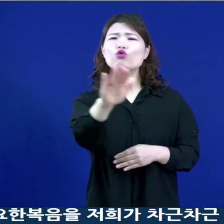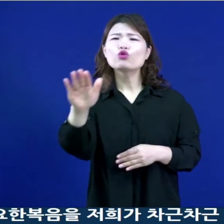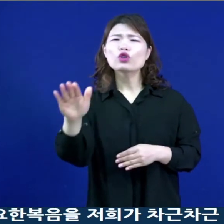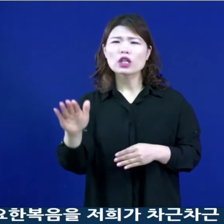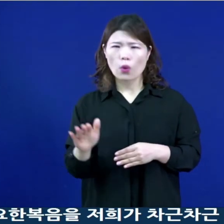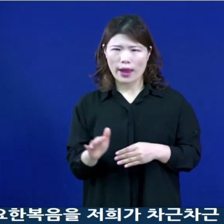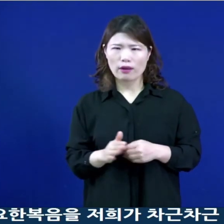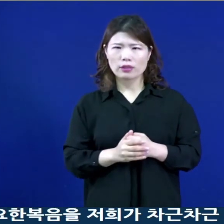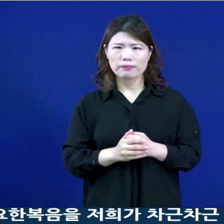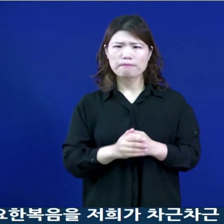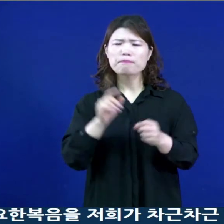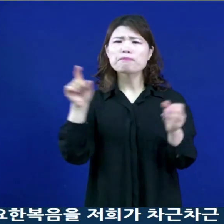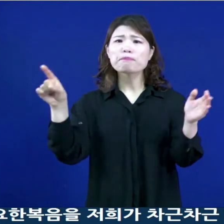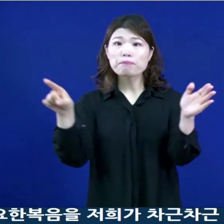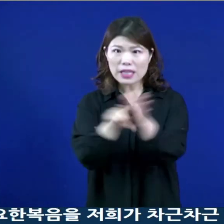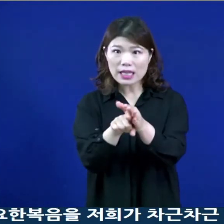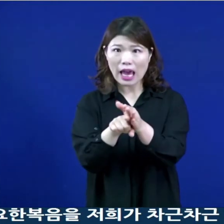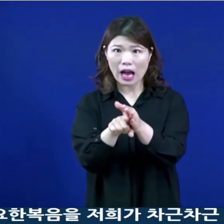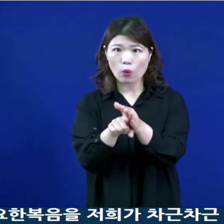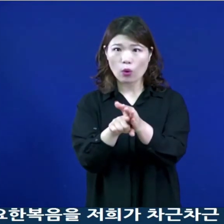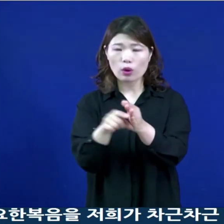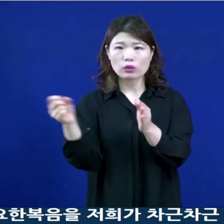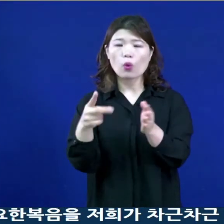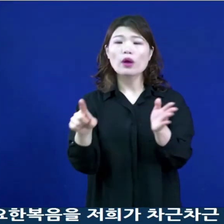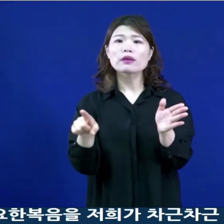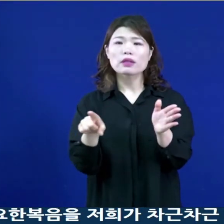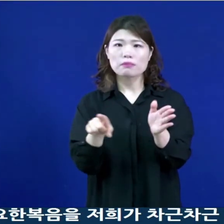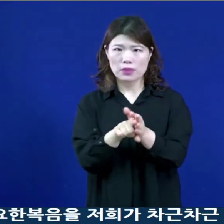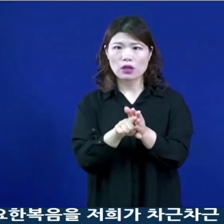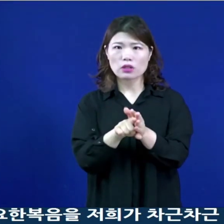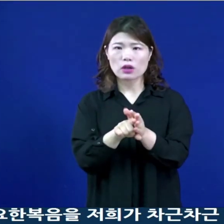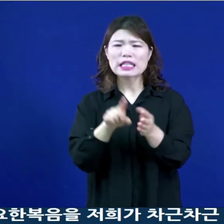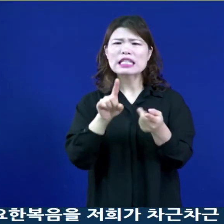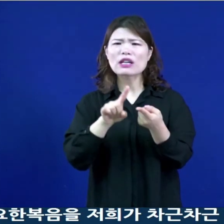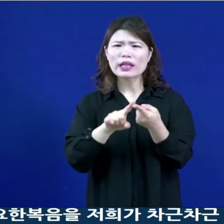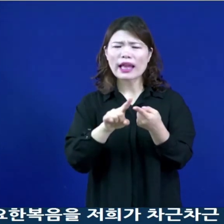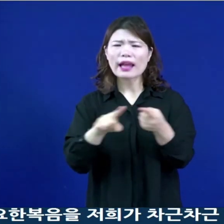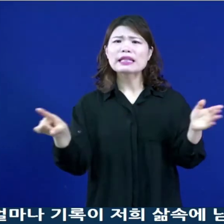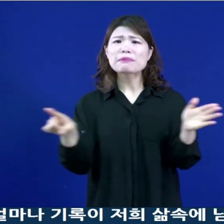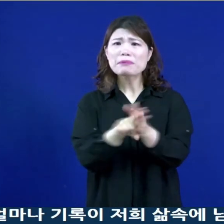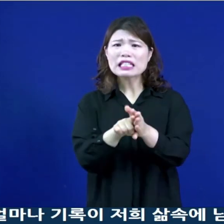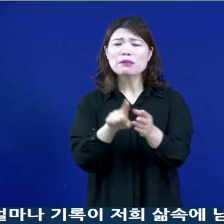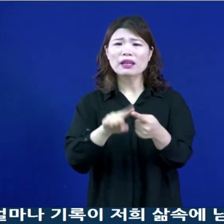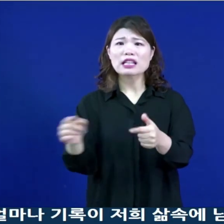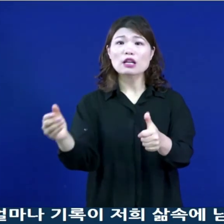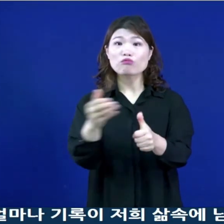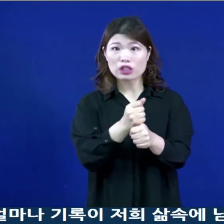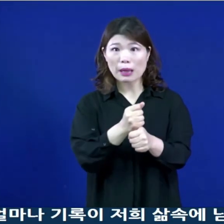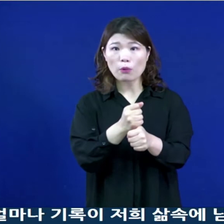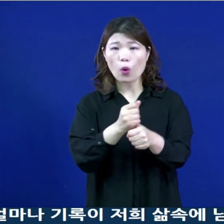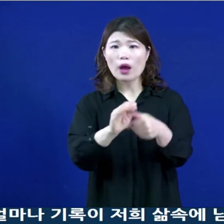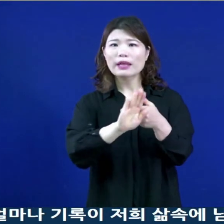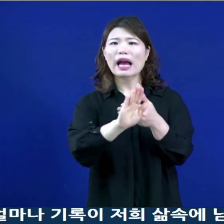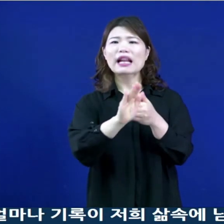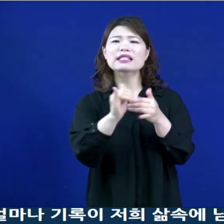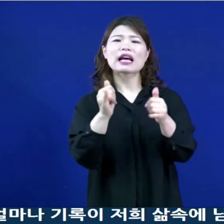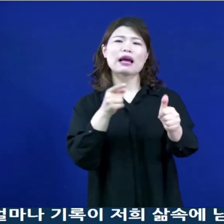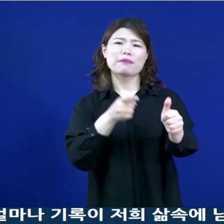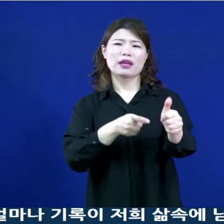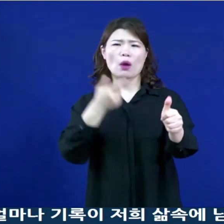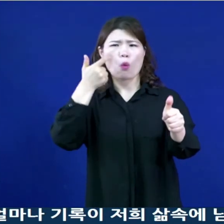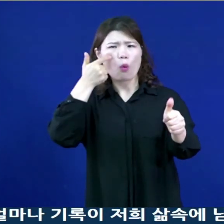하고, 그 믿어서 그 믿음을 내가 붙들고 다른 사람에게 확실하게